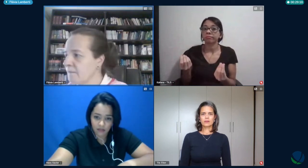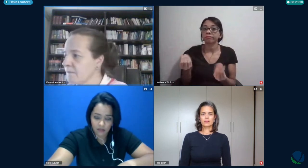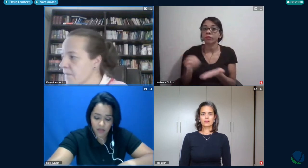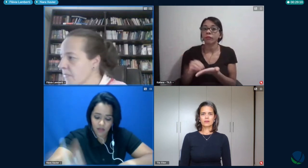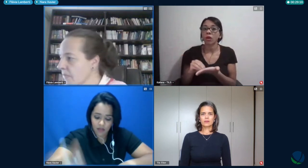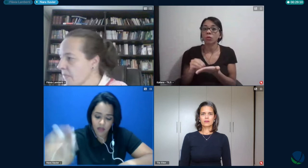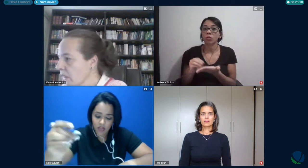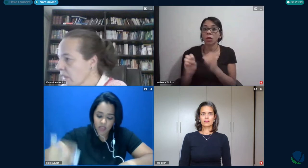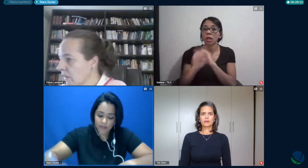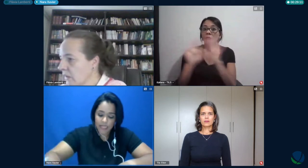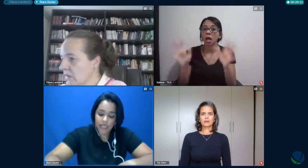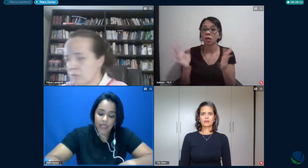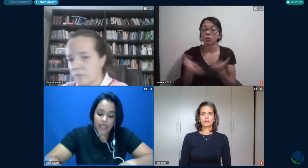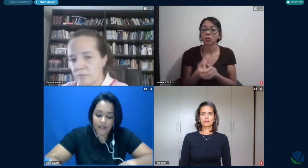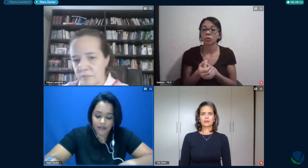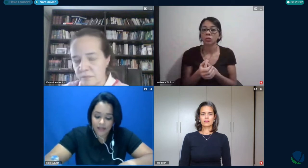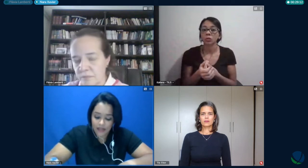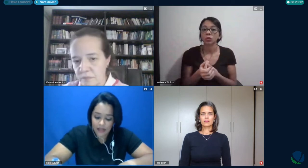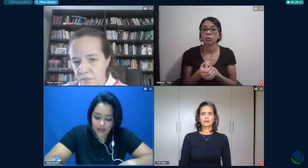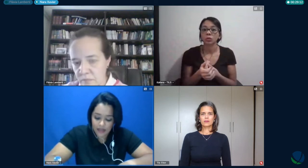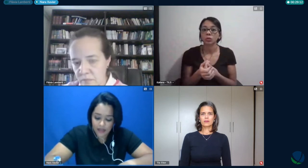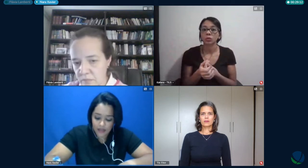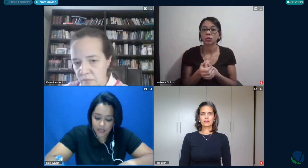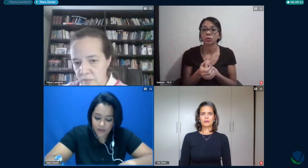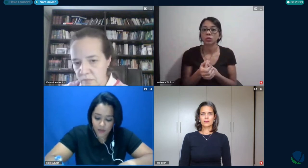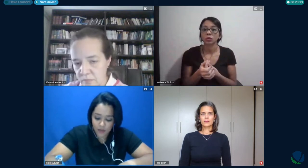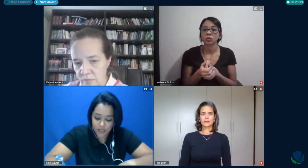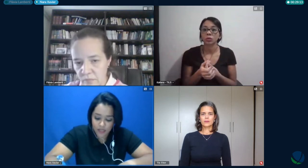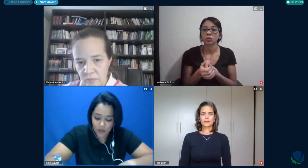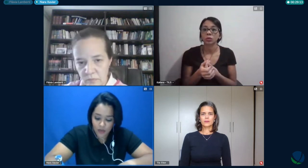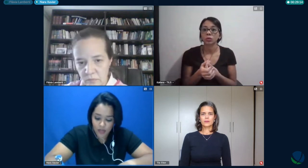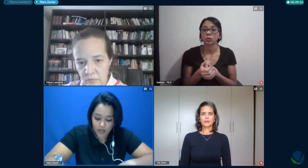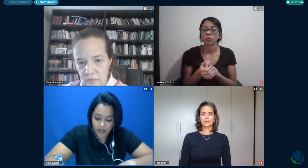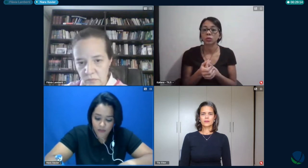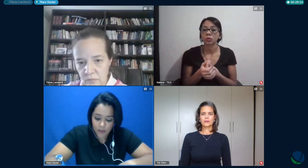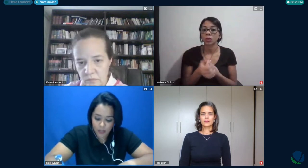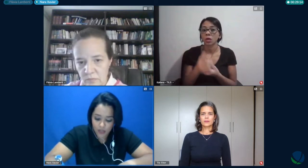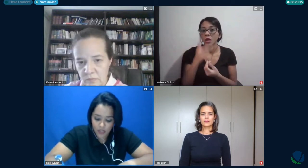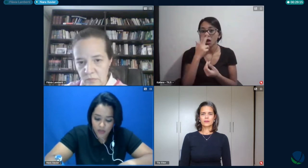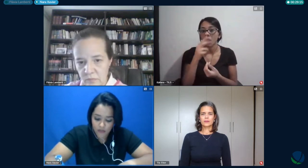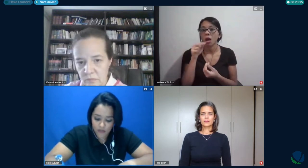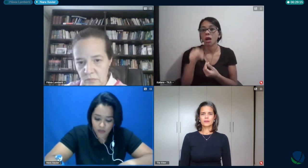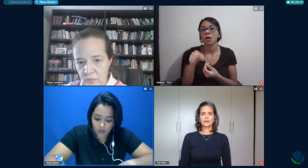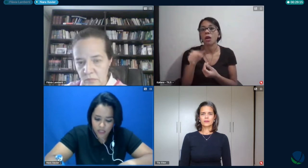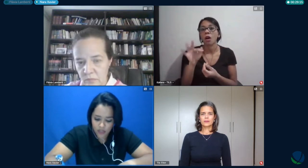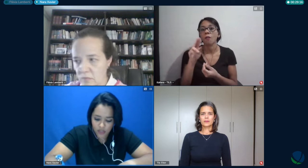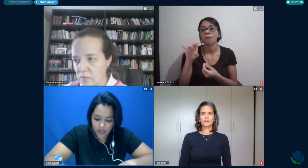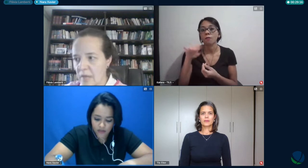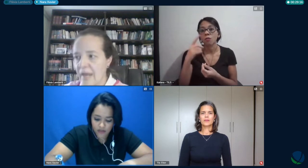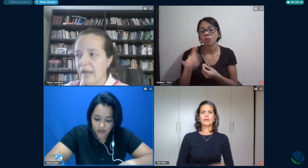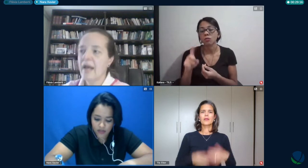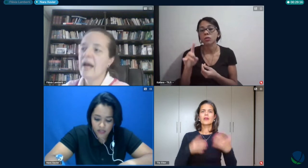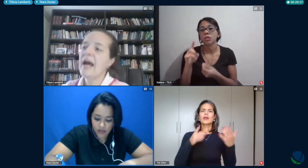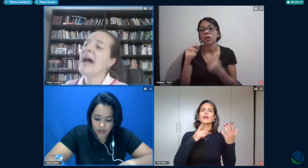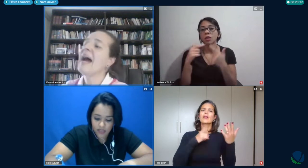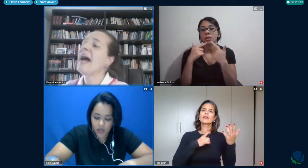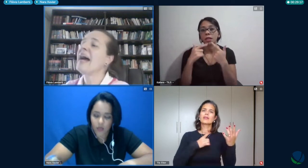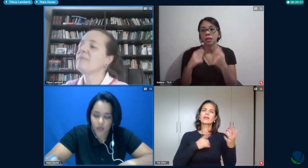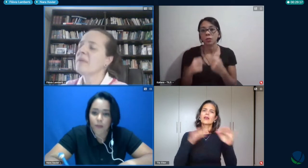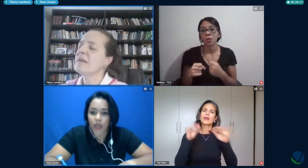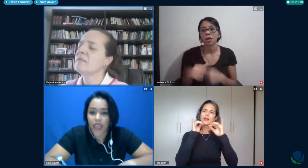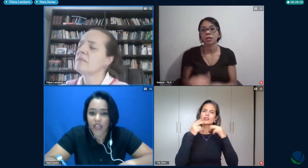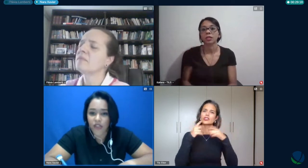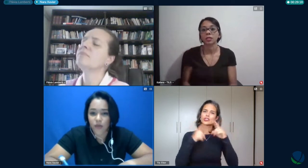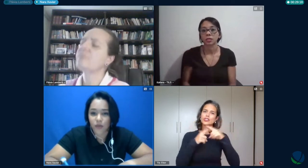né? Eu acho que é mais naquela questão das funções da linguagem, informativa, conativa, se o texto